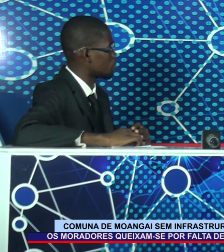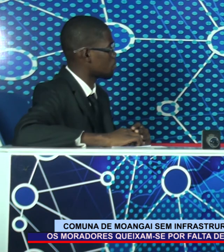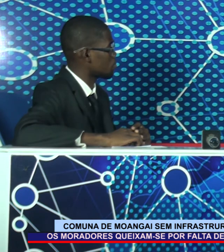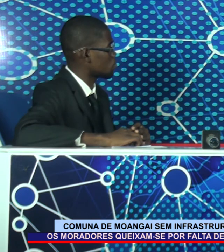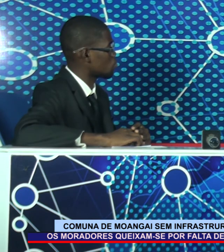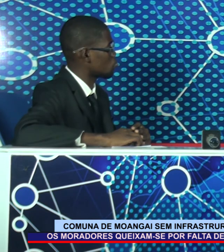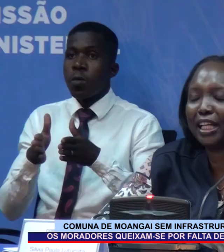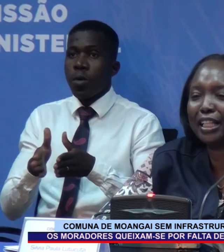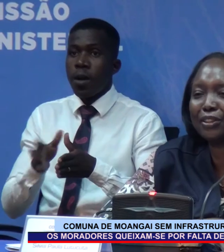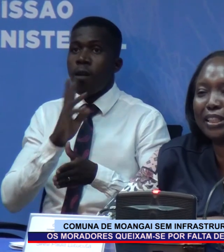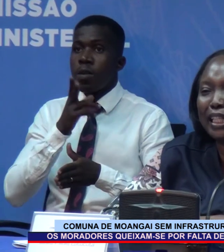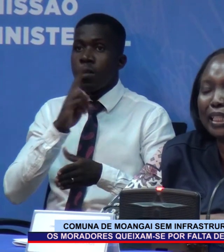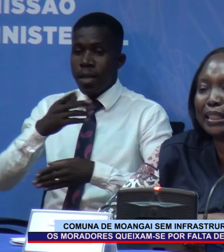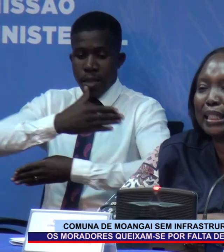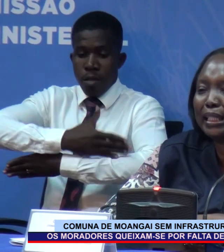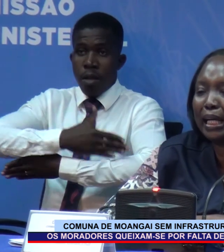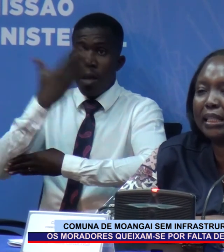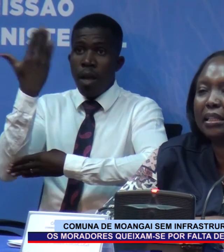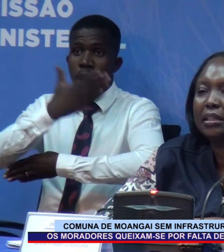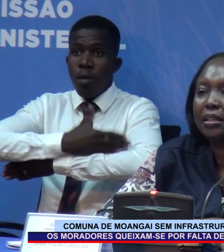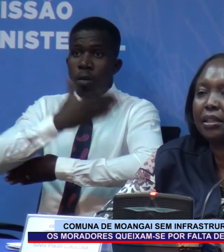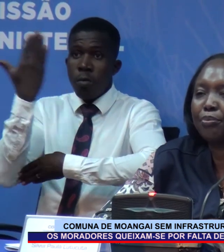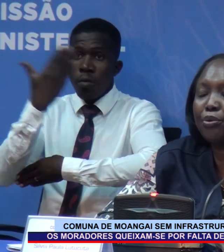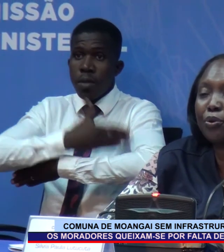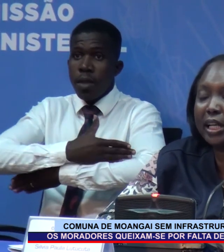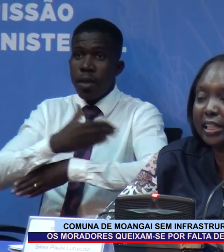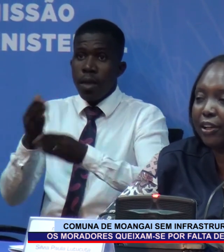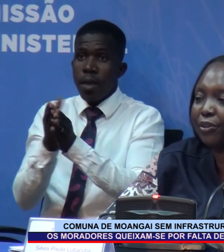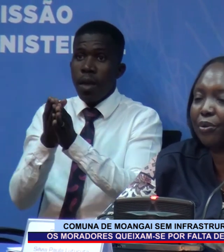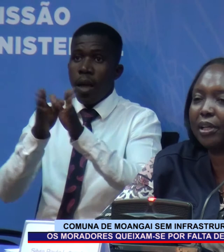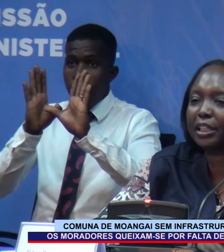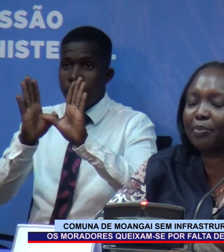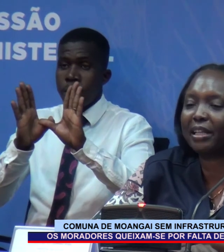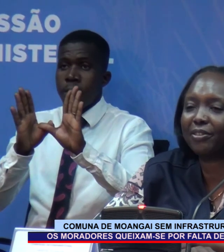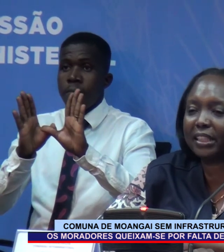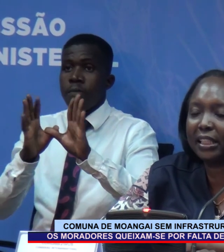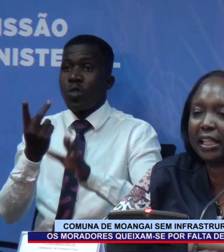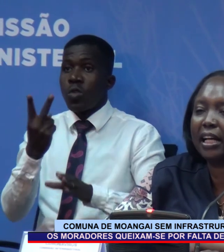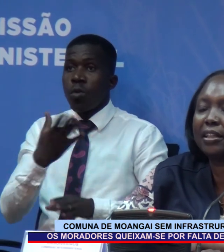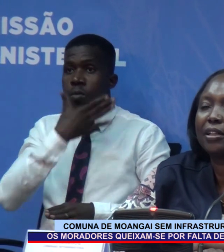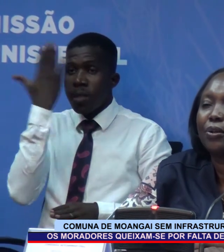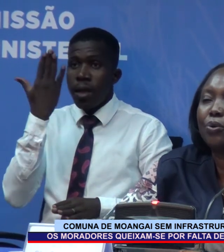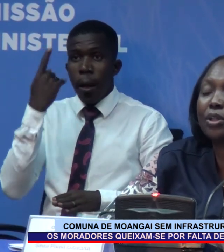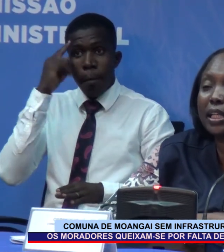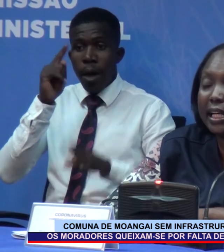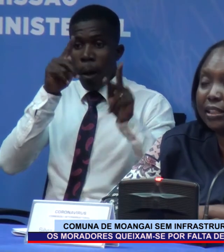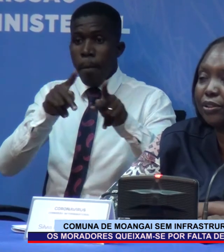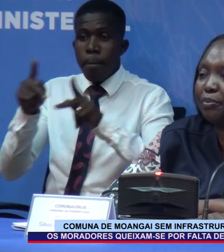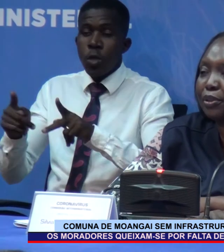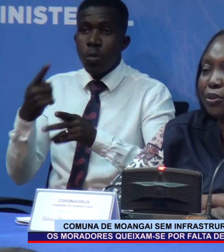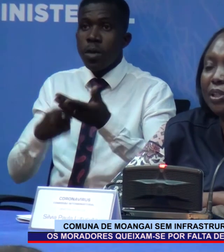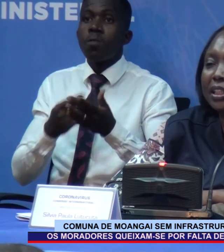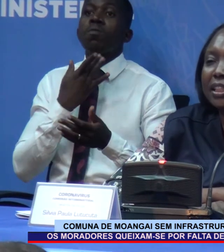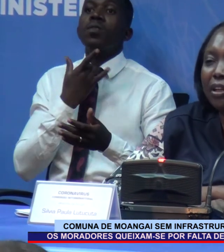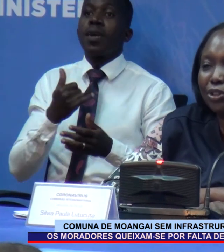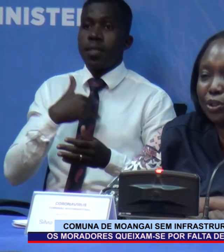profissional, académica, não é? Portanto, é desta forma que nós conseguimos então ter especialistas para acudir à necessidade. Não